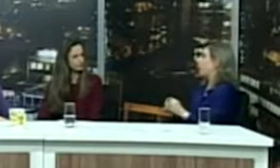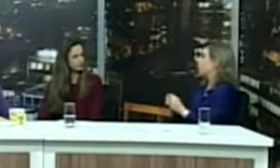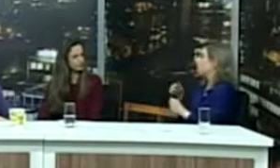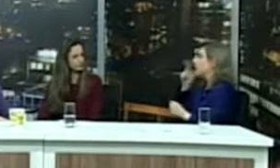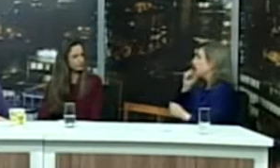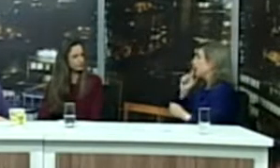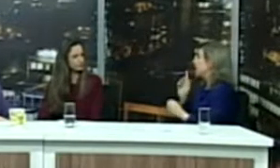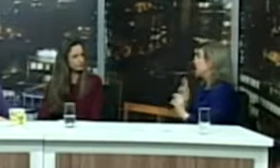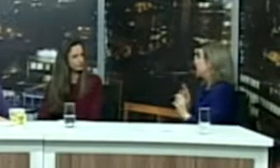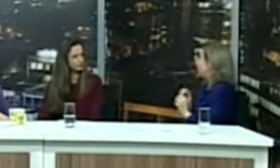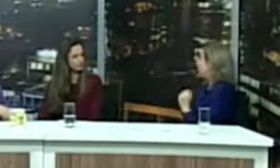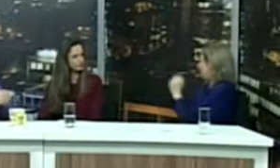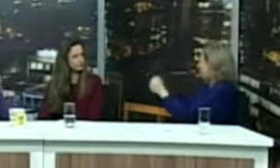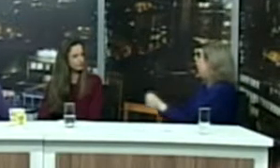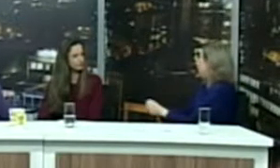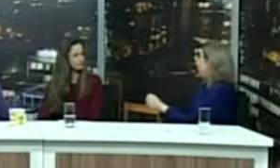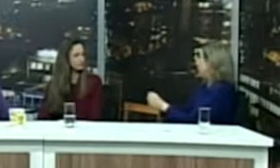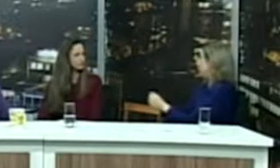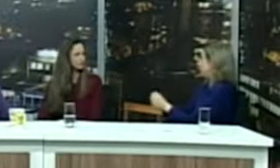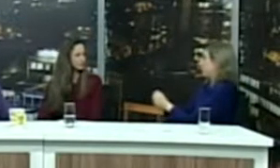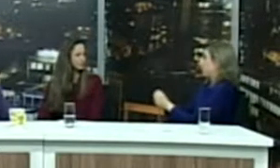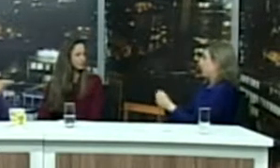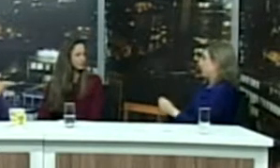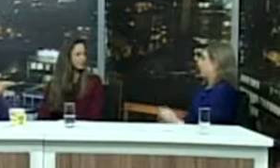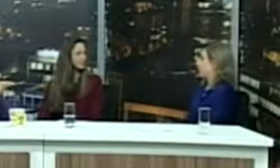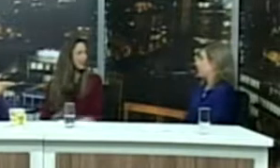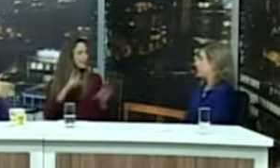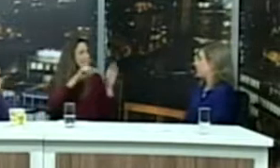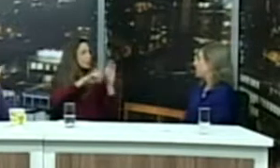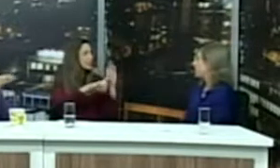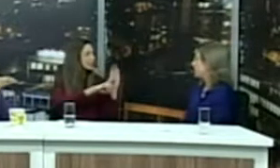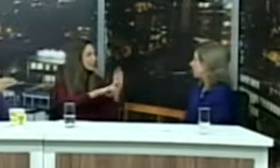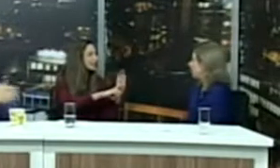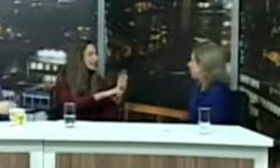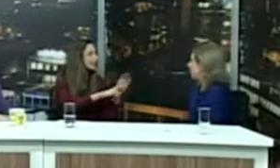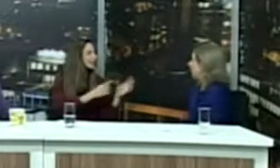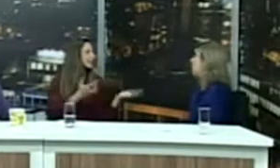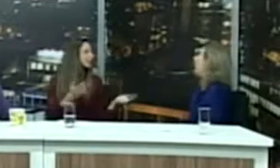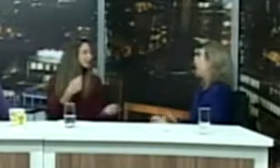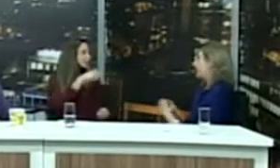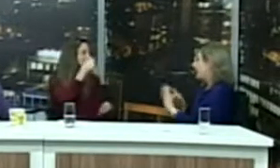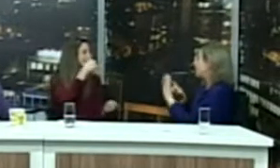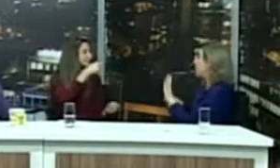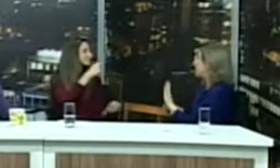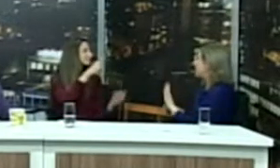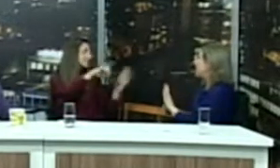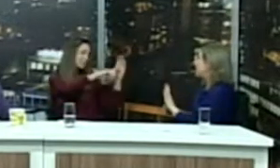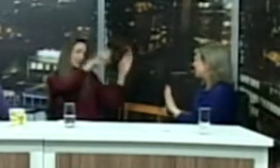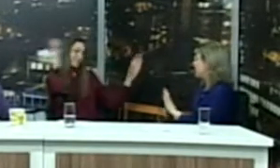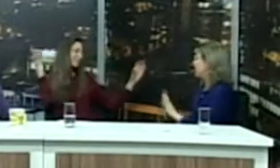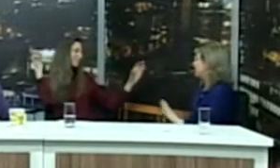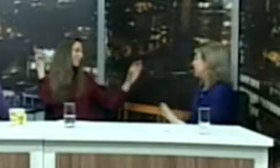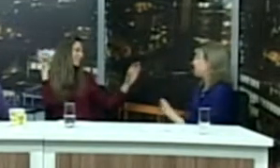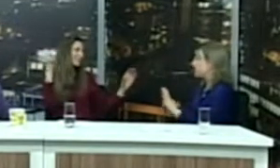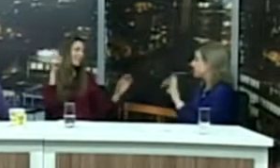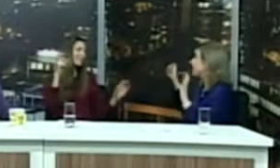pode acompanhar. E os bancos, eles têm evoluído, né? A dependência, precisa ter